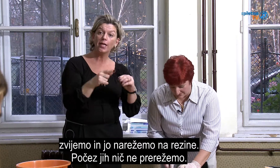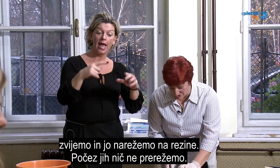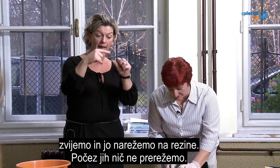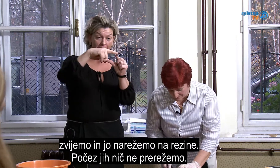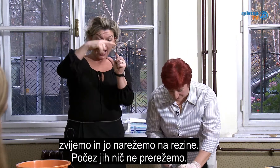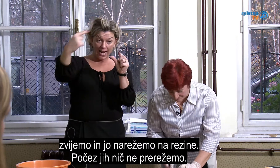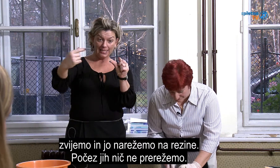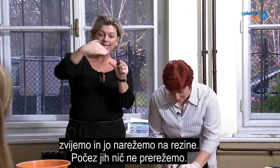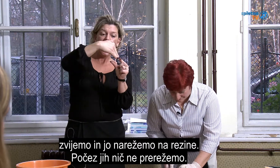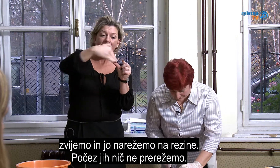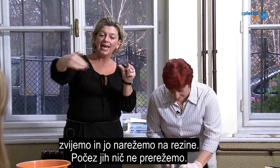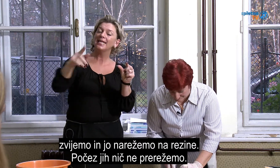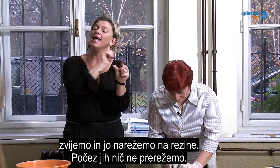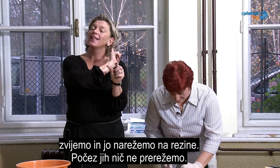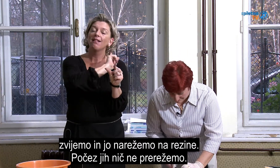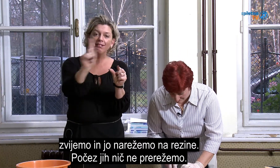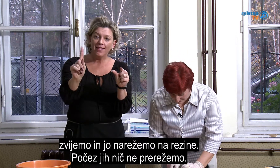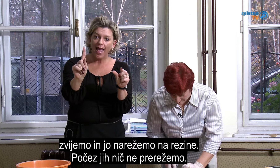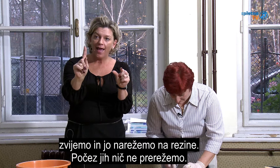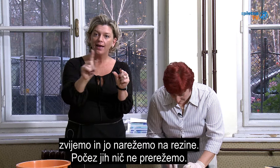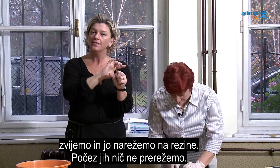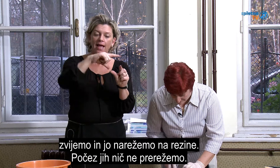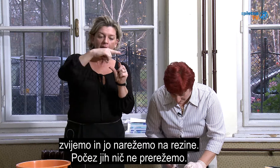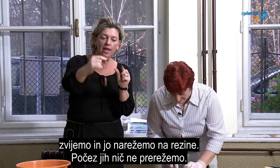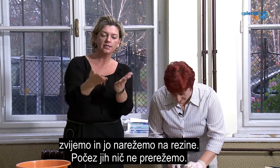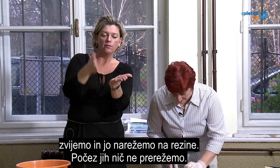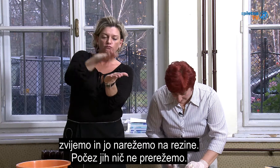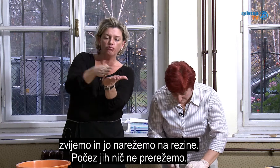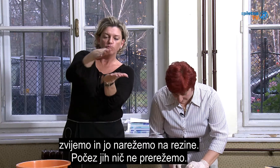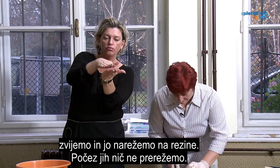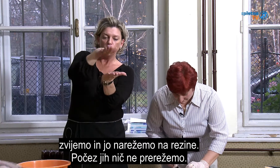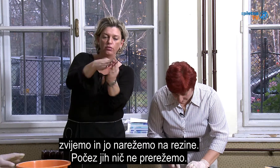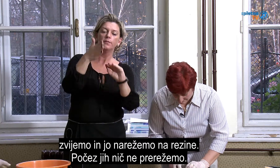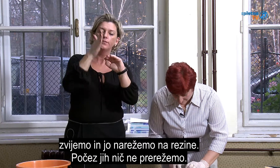prerežemo.